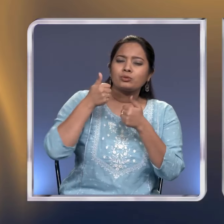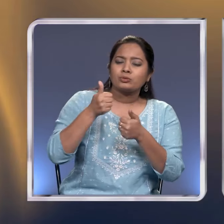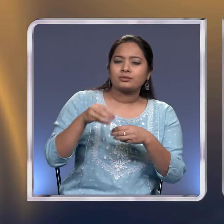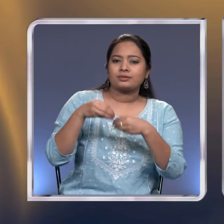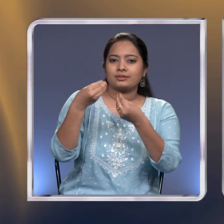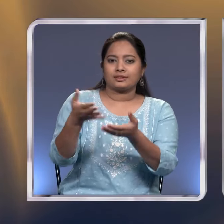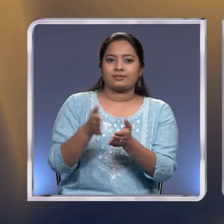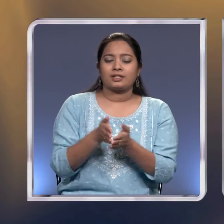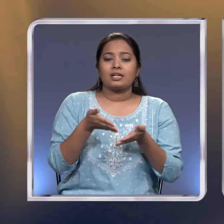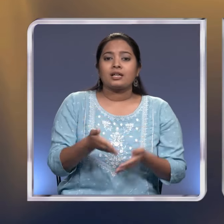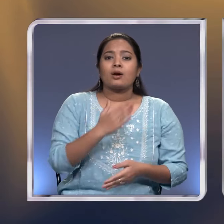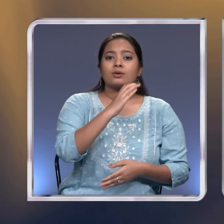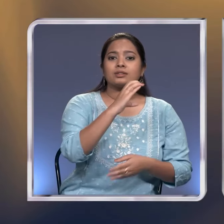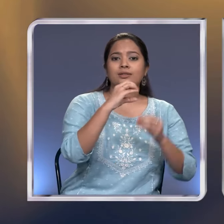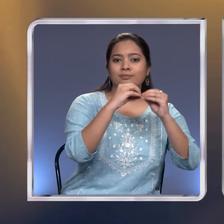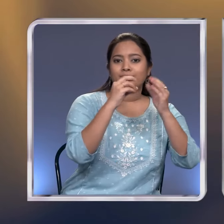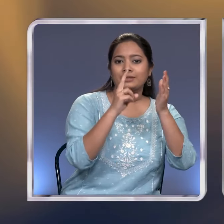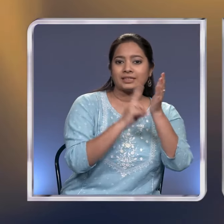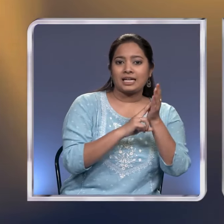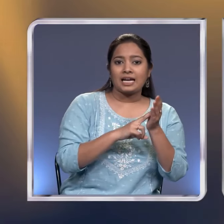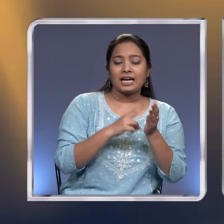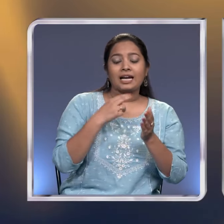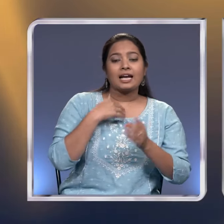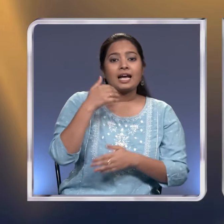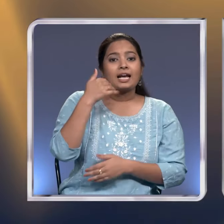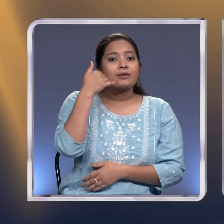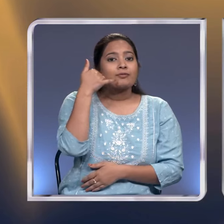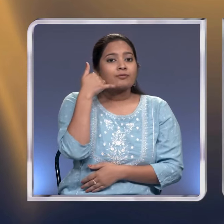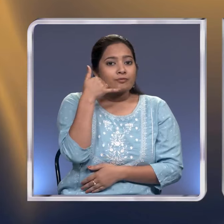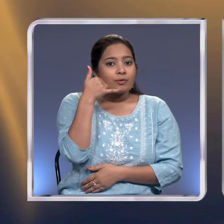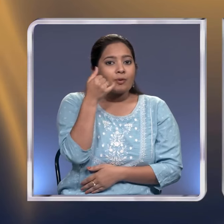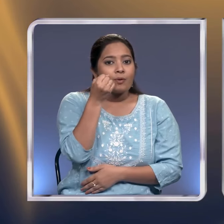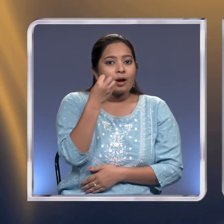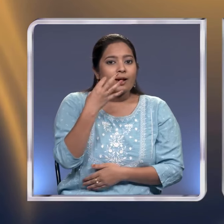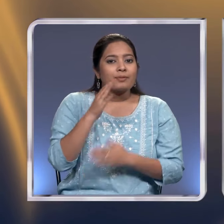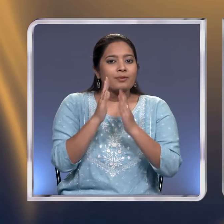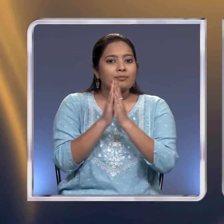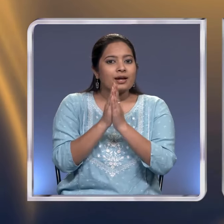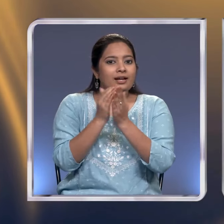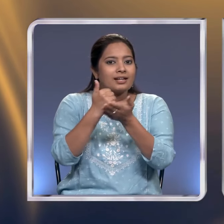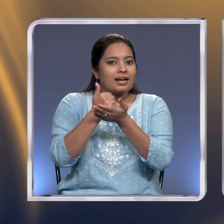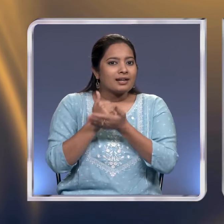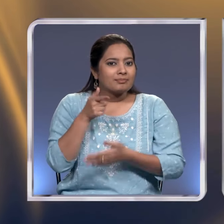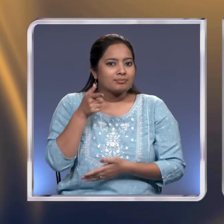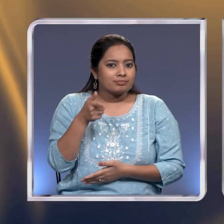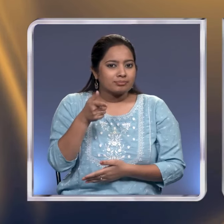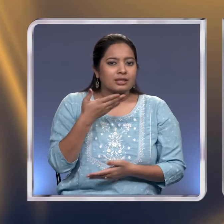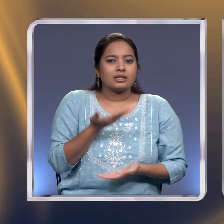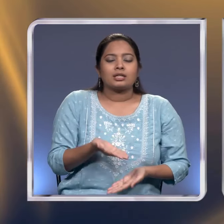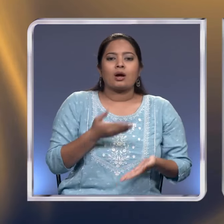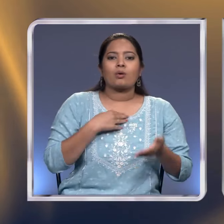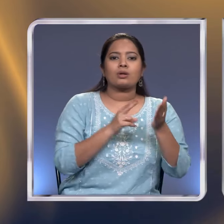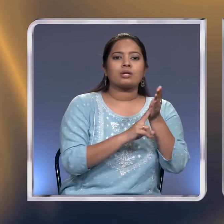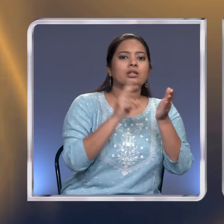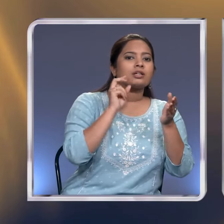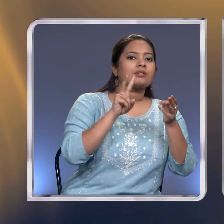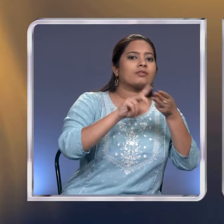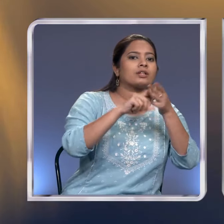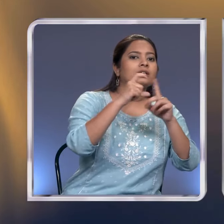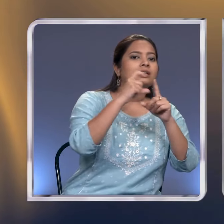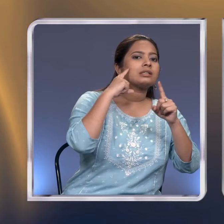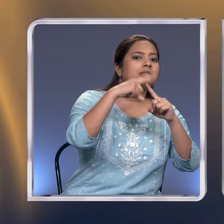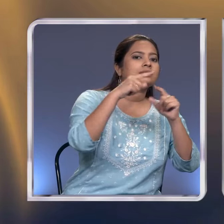दे। और इस समय भी CBN प्रेयर लाइन में हम जुड़ने जा रहे हैं निवेदिता और ग्लोशिया के